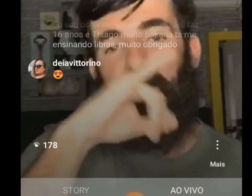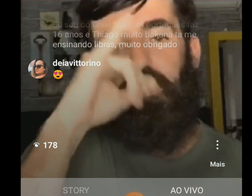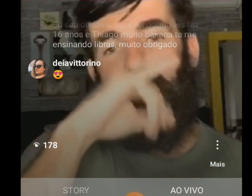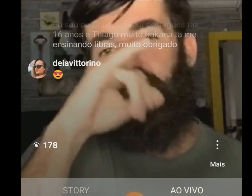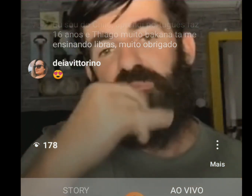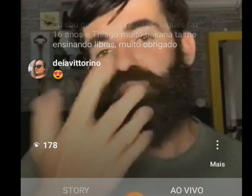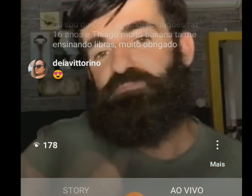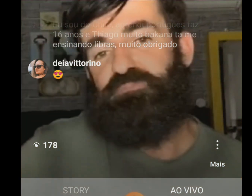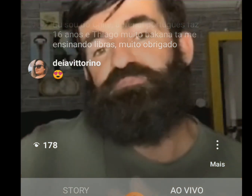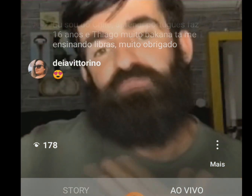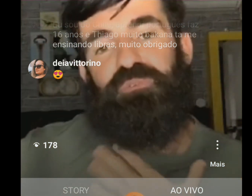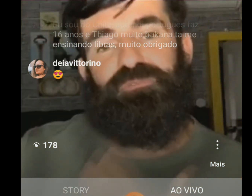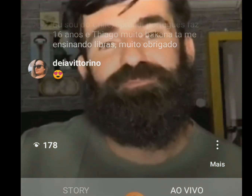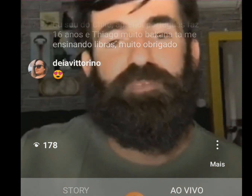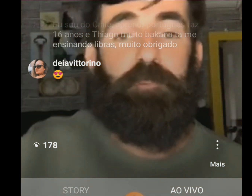porco. Eu como.